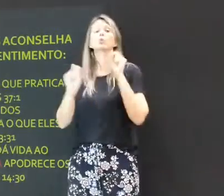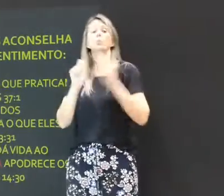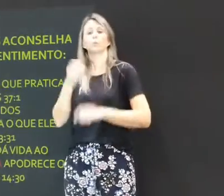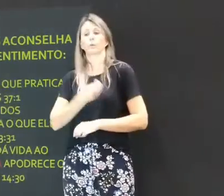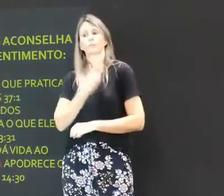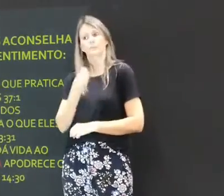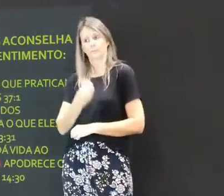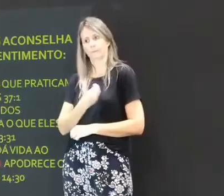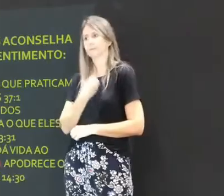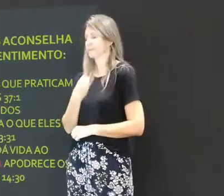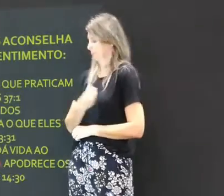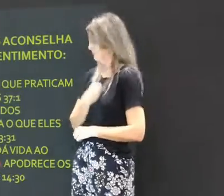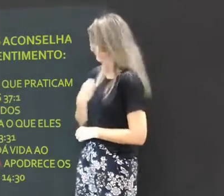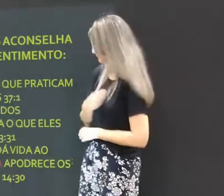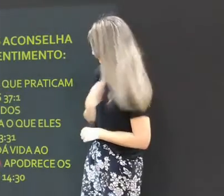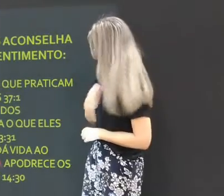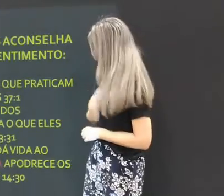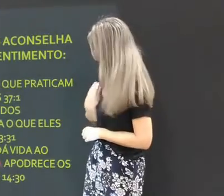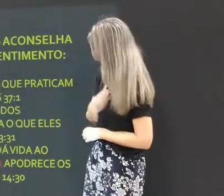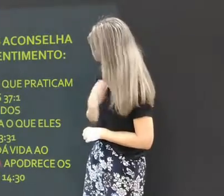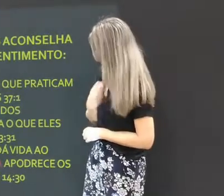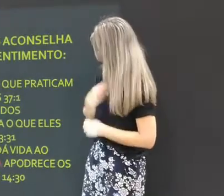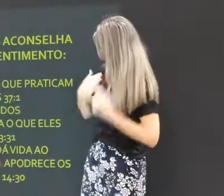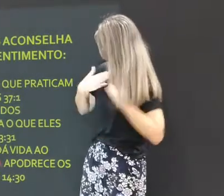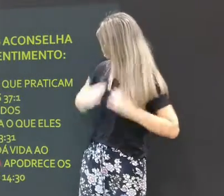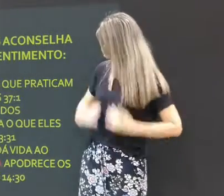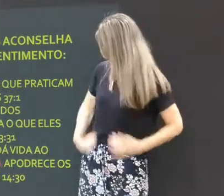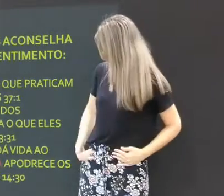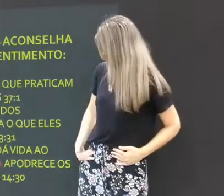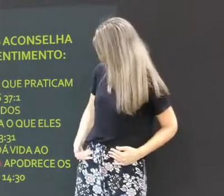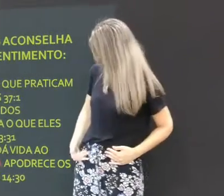ela me dá o que? Vida. O meu corpo, dá vida ao meu corpo.